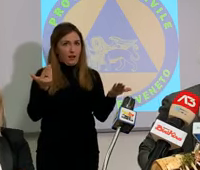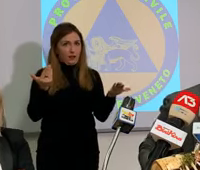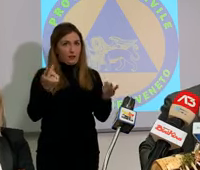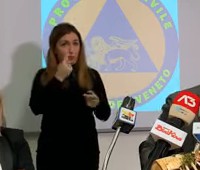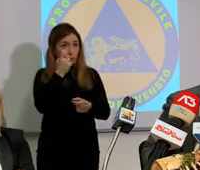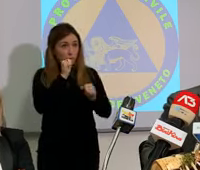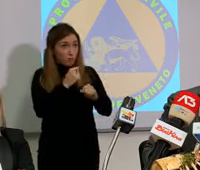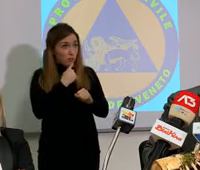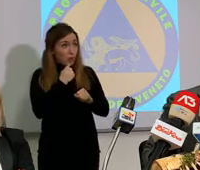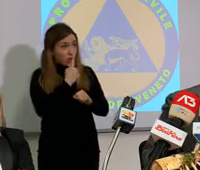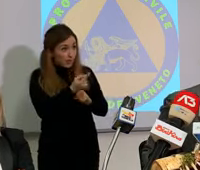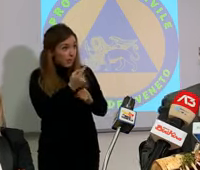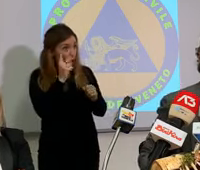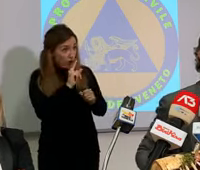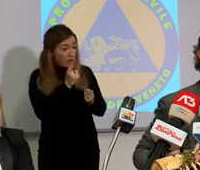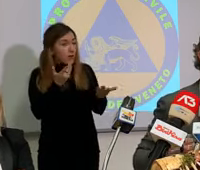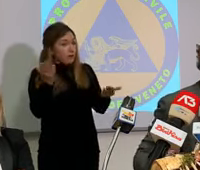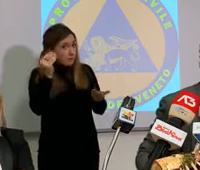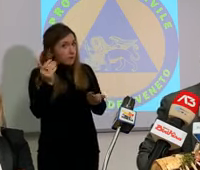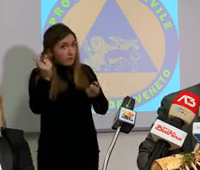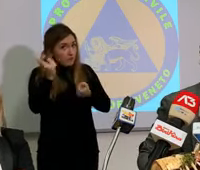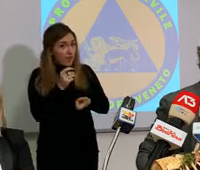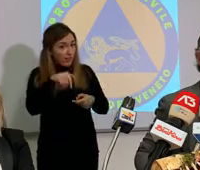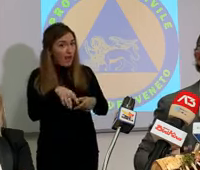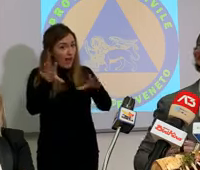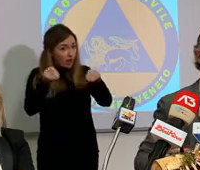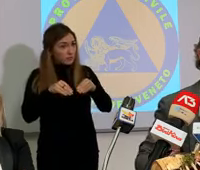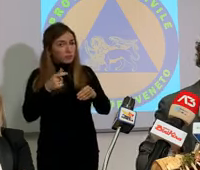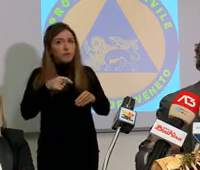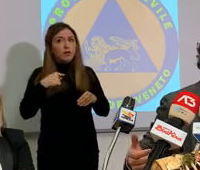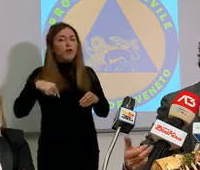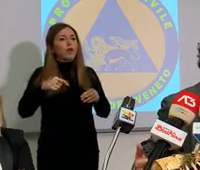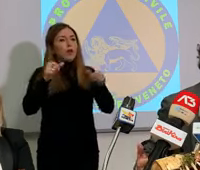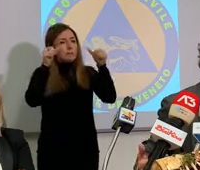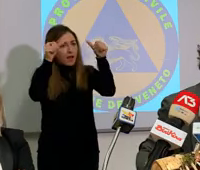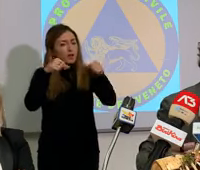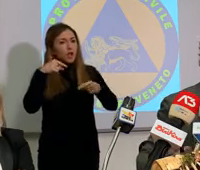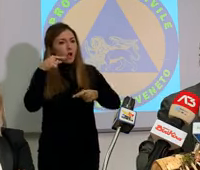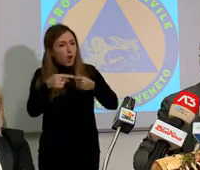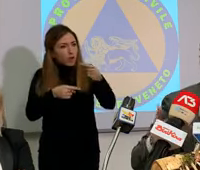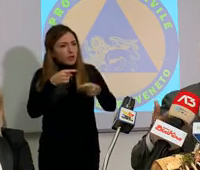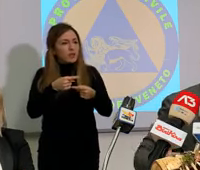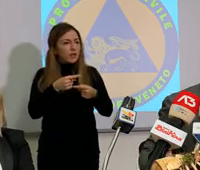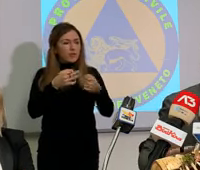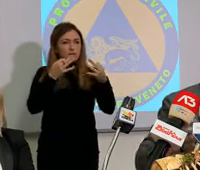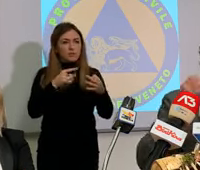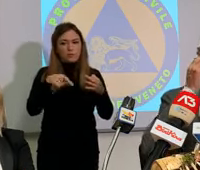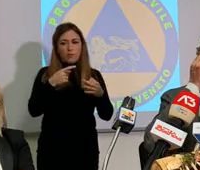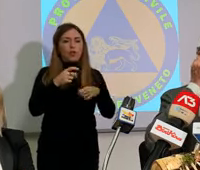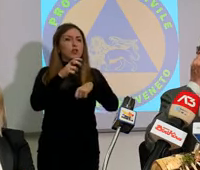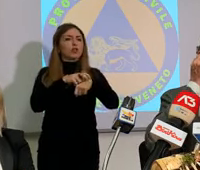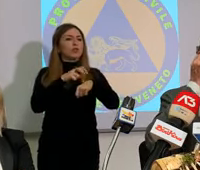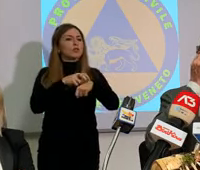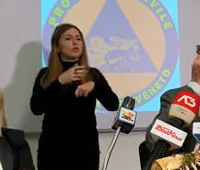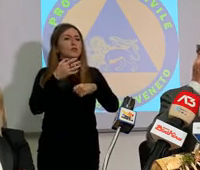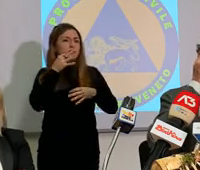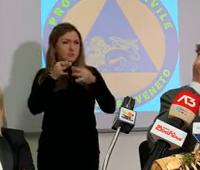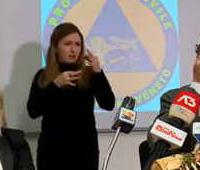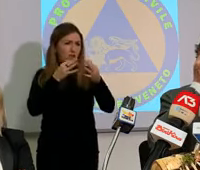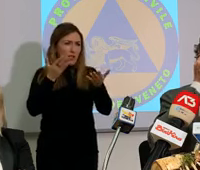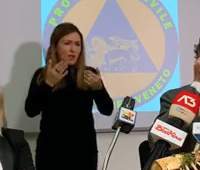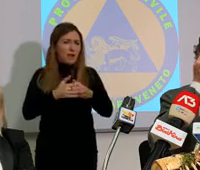cioè verrà assunto perché noi continuiamo a fare bandi arrivano arrivano poi la dottoressa vi spiegherà vi darà i dati e il problema della